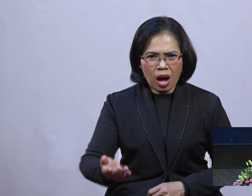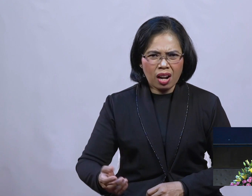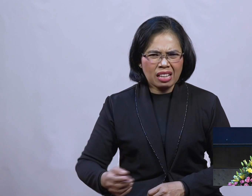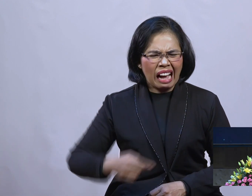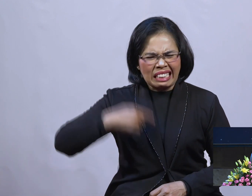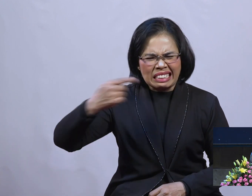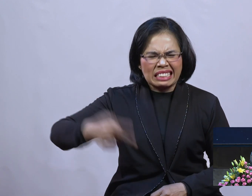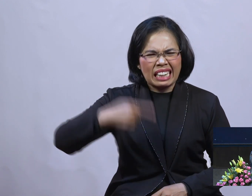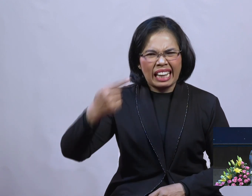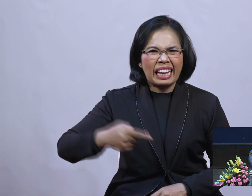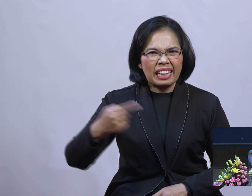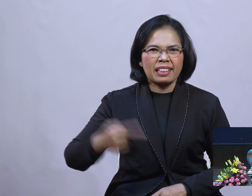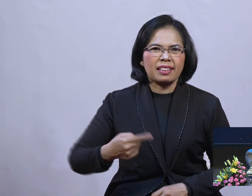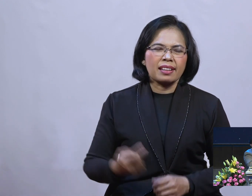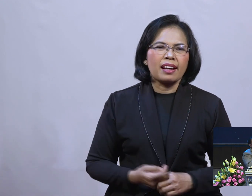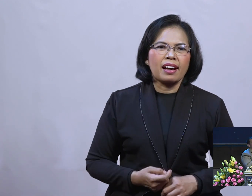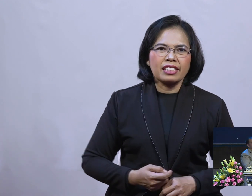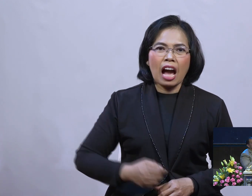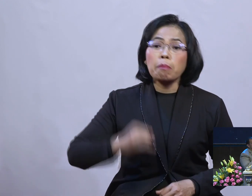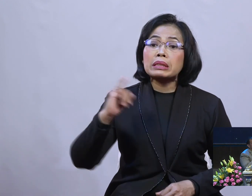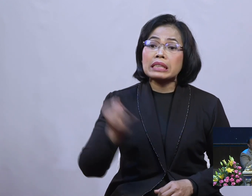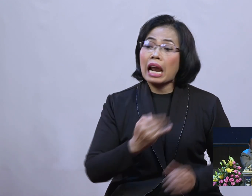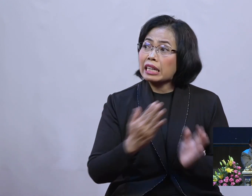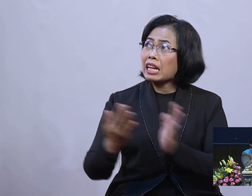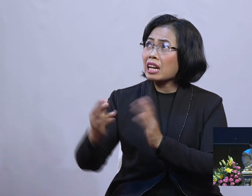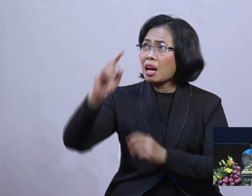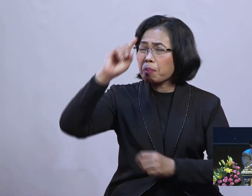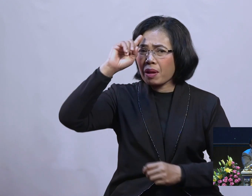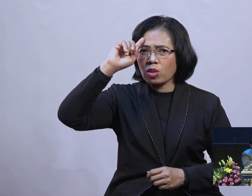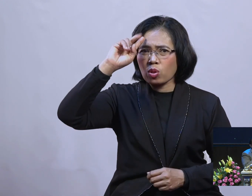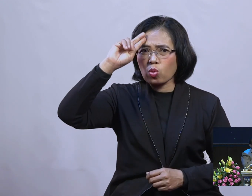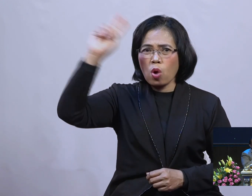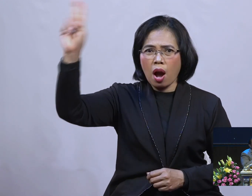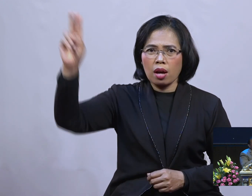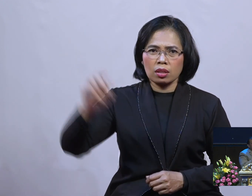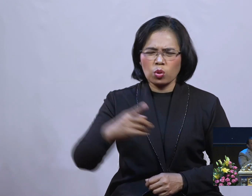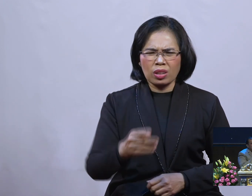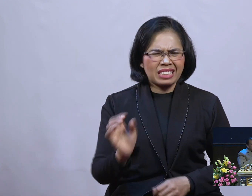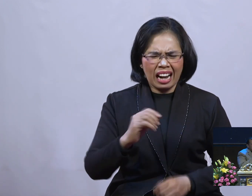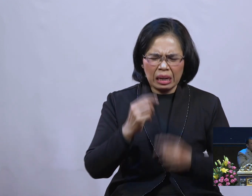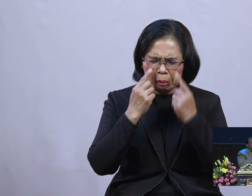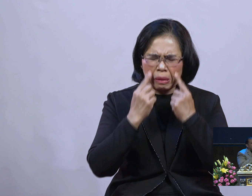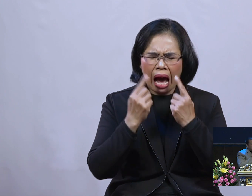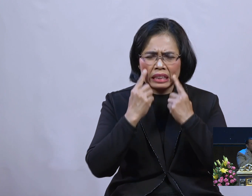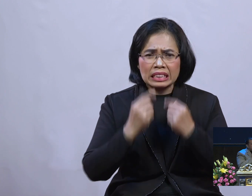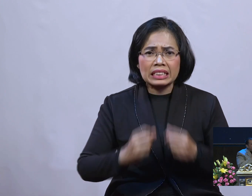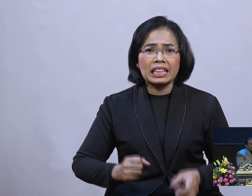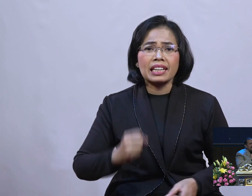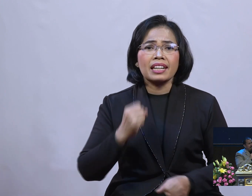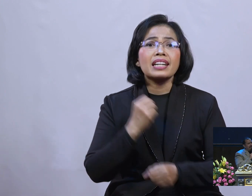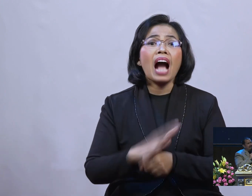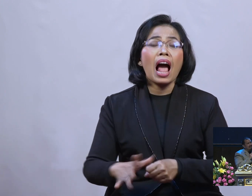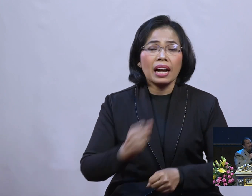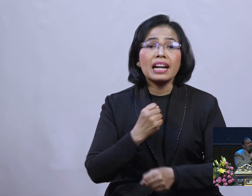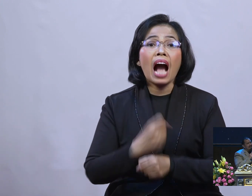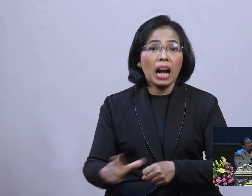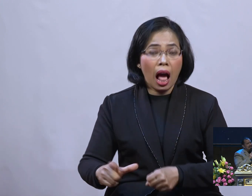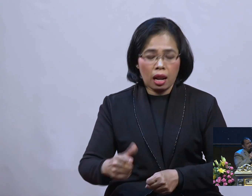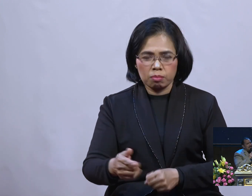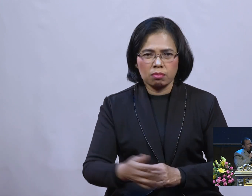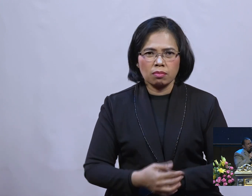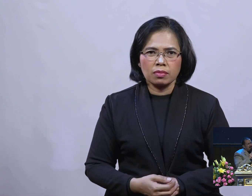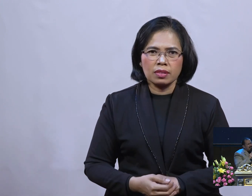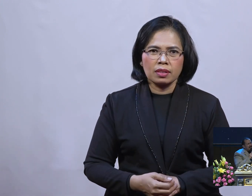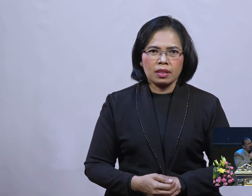Tuhan makanya kalau engkau bersalah Hai jangan tangisi kegagalanmu cakep cepat bangkit